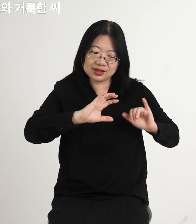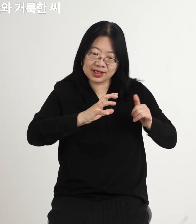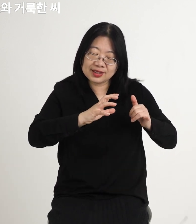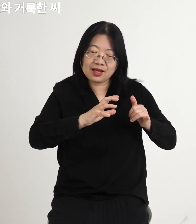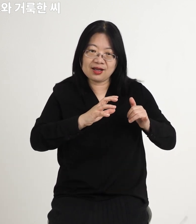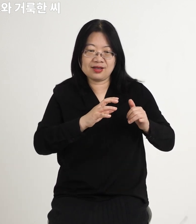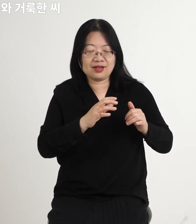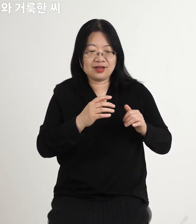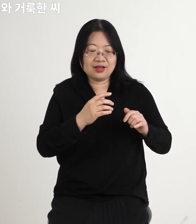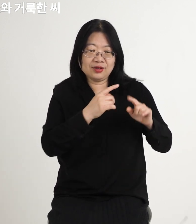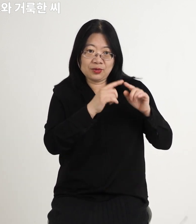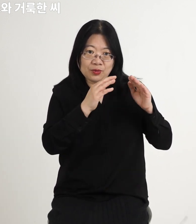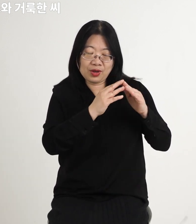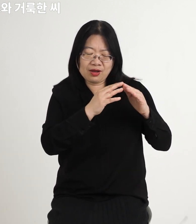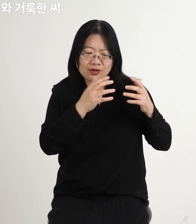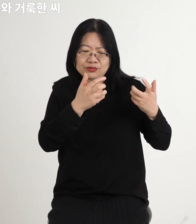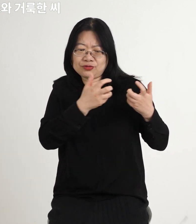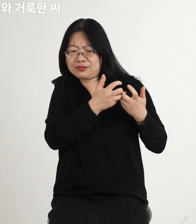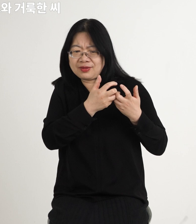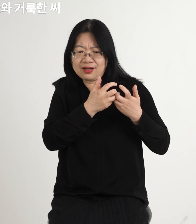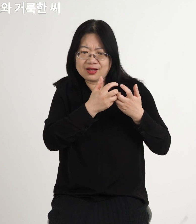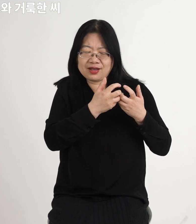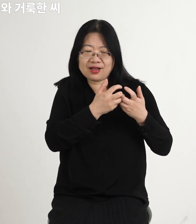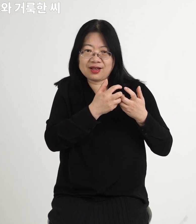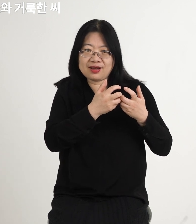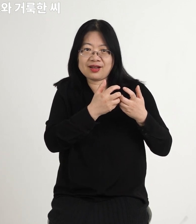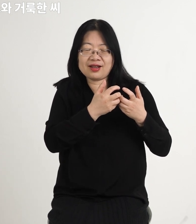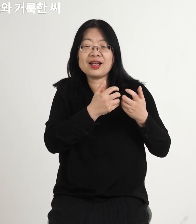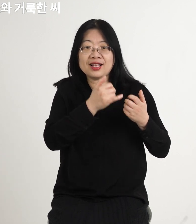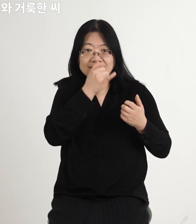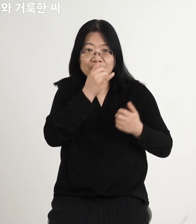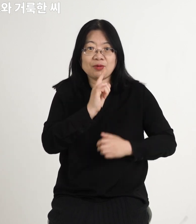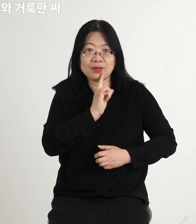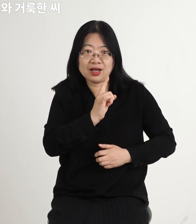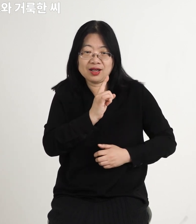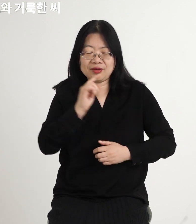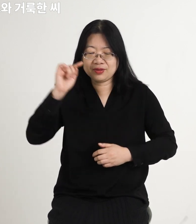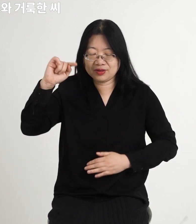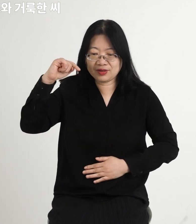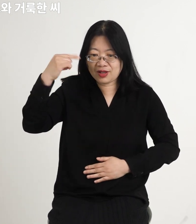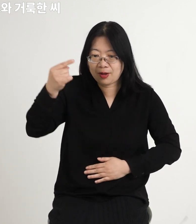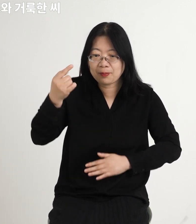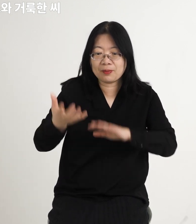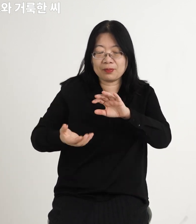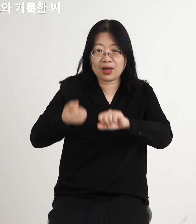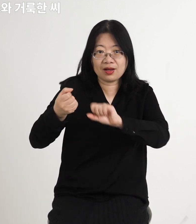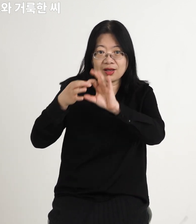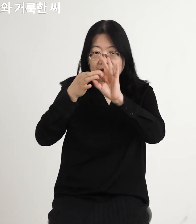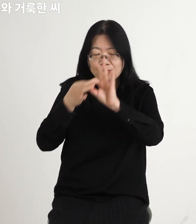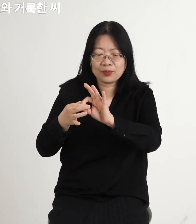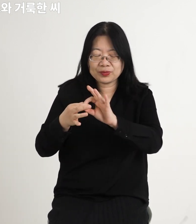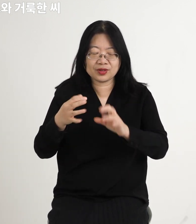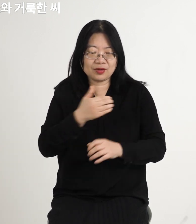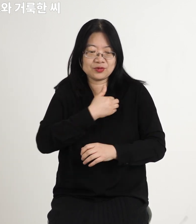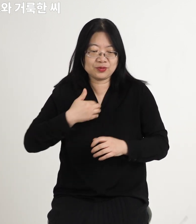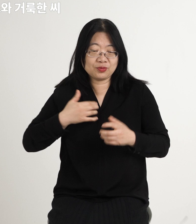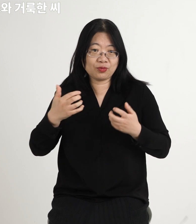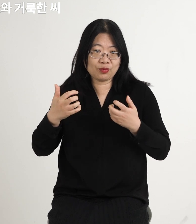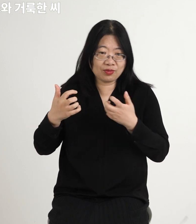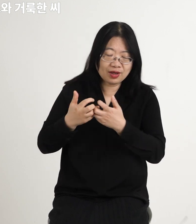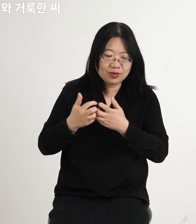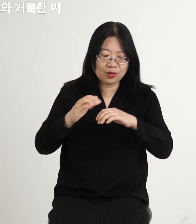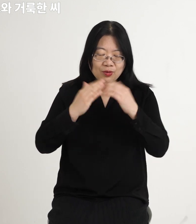했습니다. 그런데 바로 이어서 그 충만함과 가득함이 온